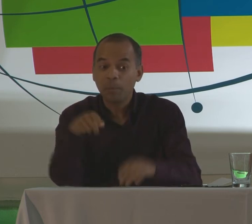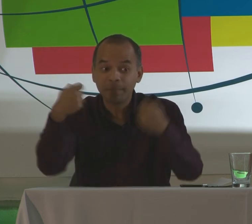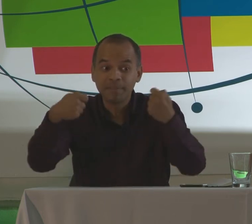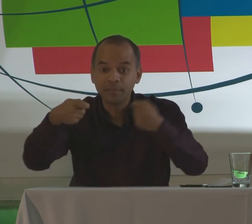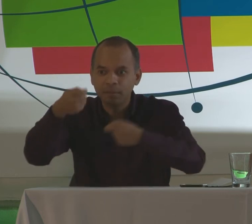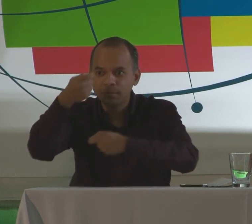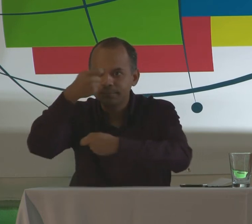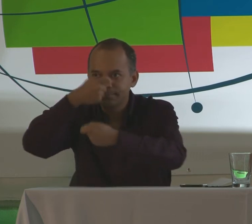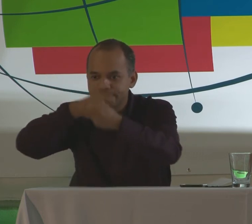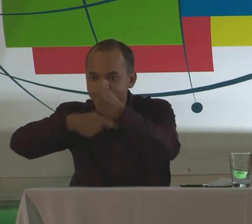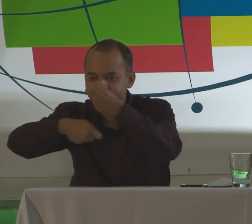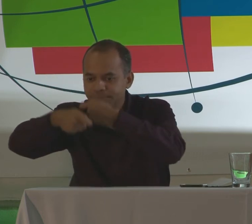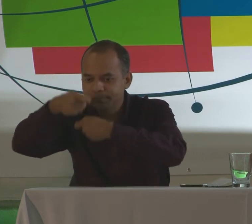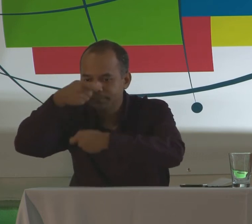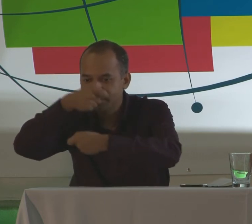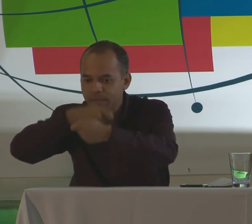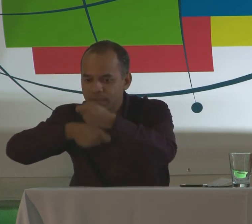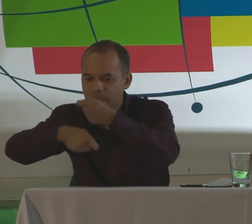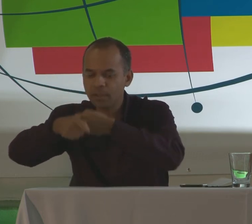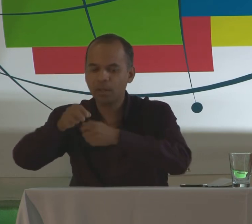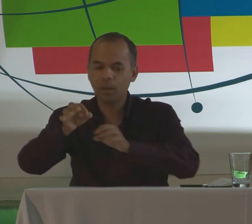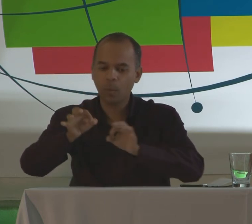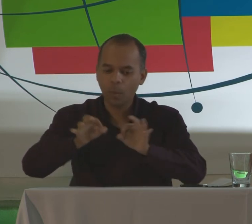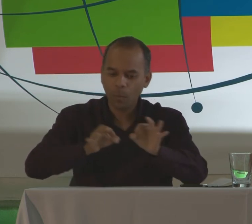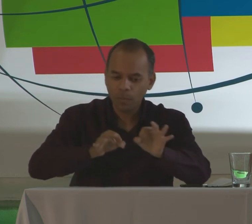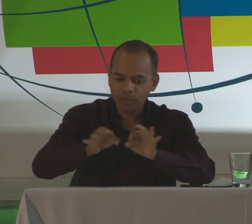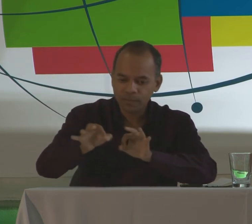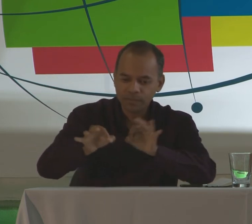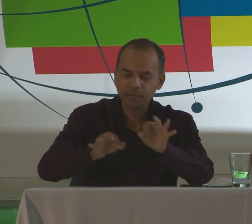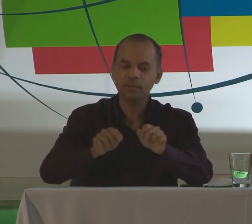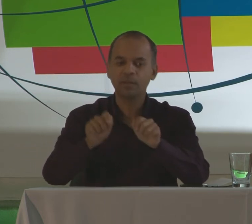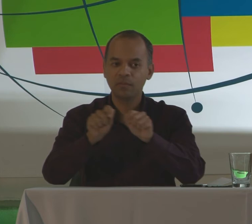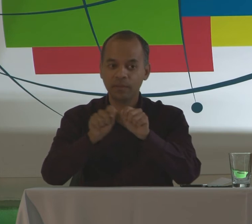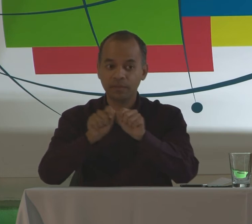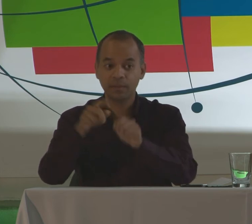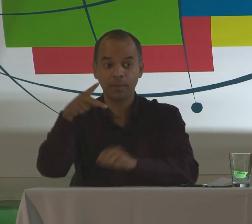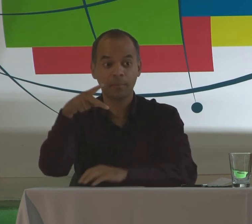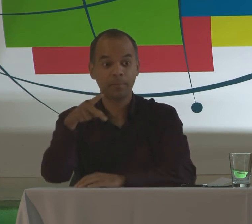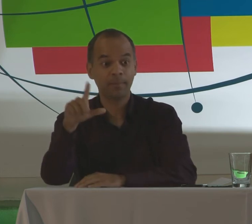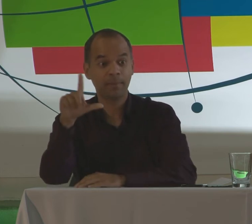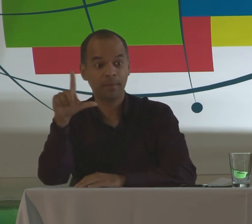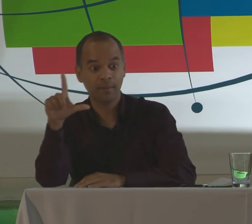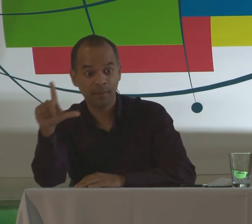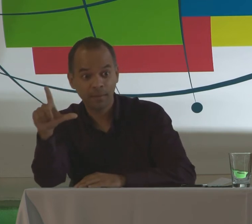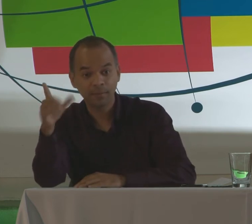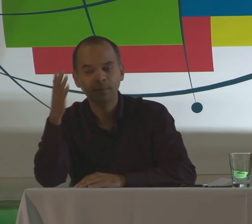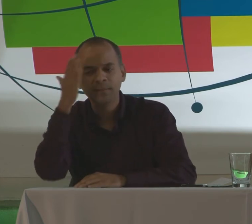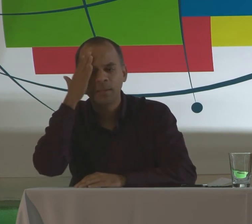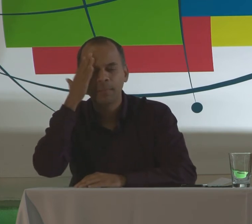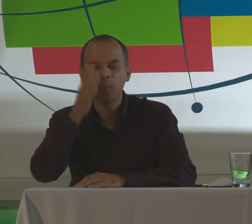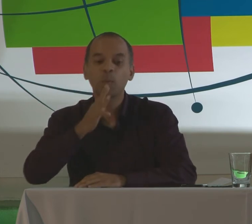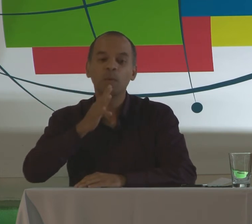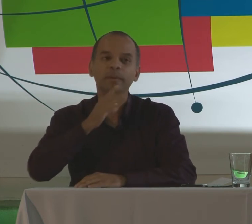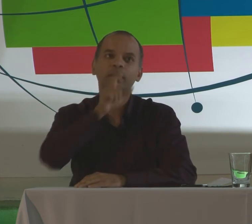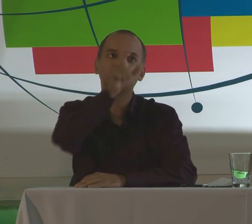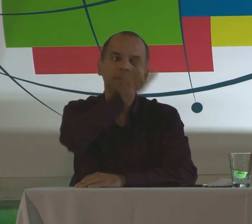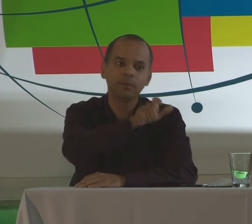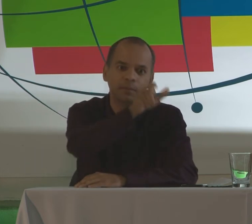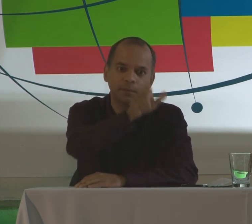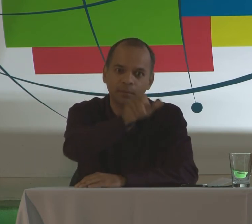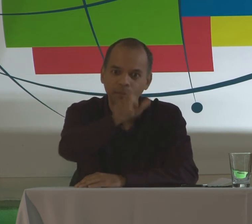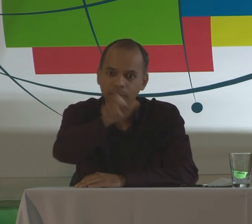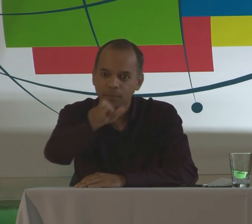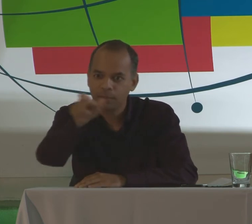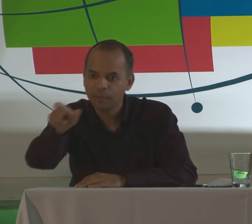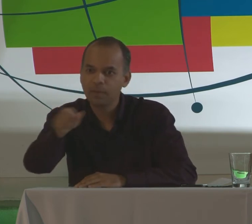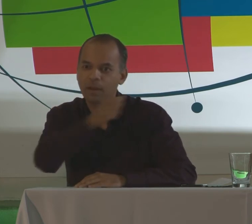dia, essa responsabilidade também é minha. Então, esse processo de pensar, de organizar, de planejar anteriormente, de aproveitar o PL,